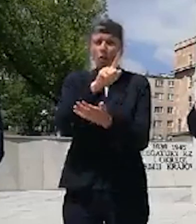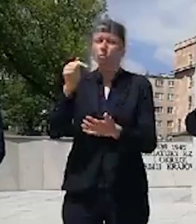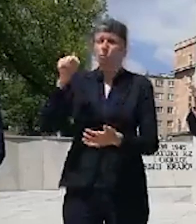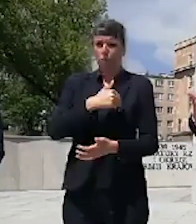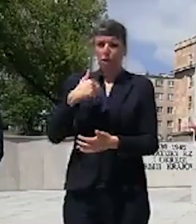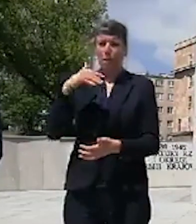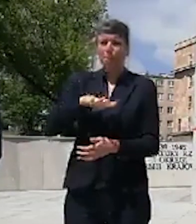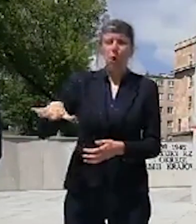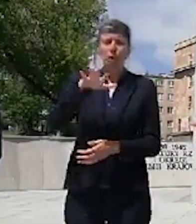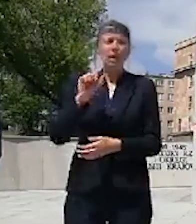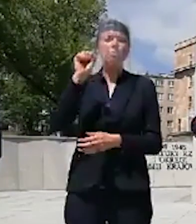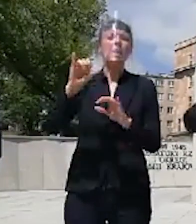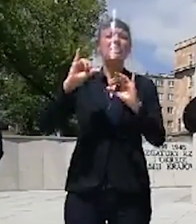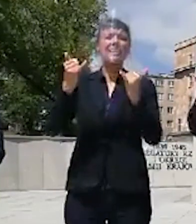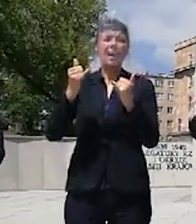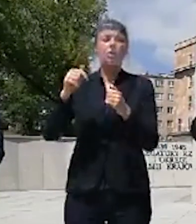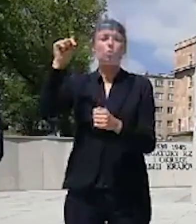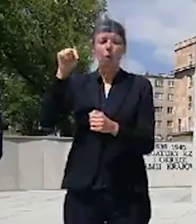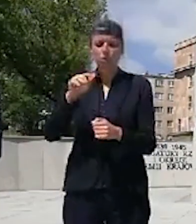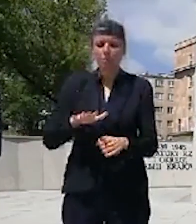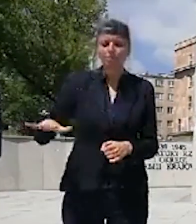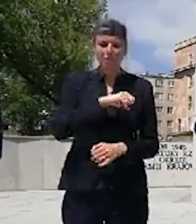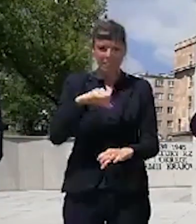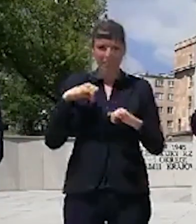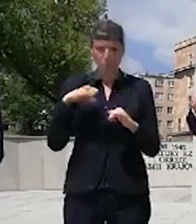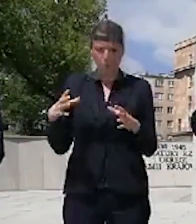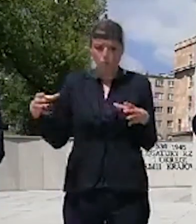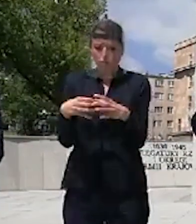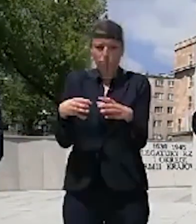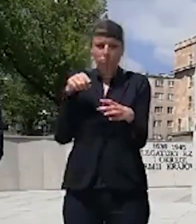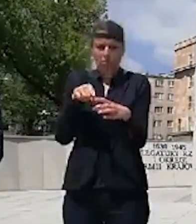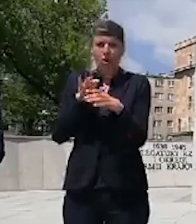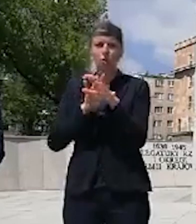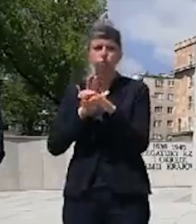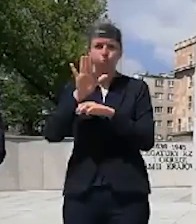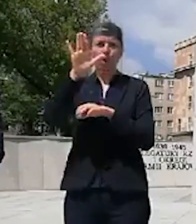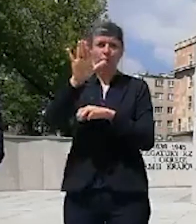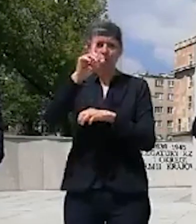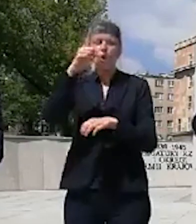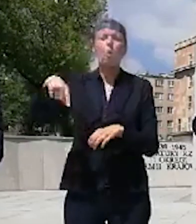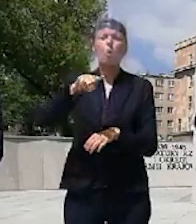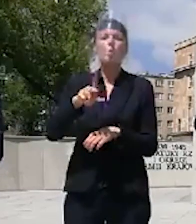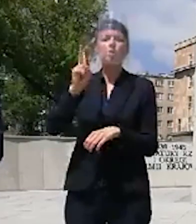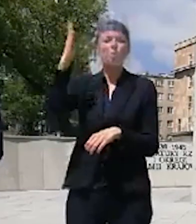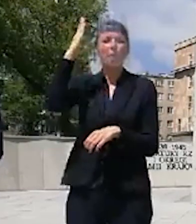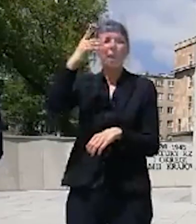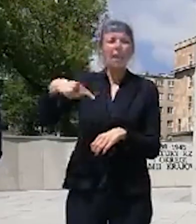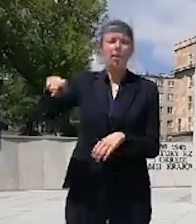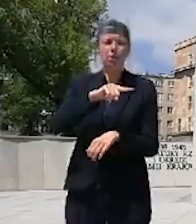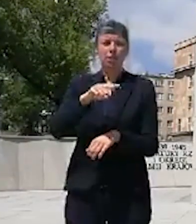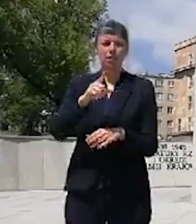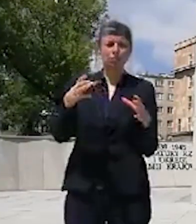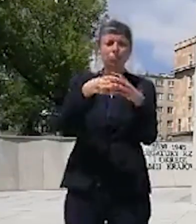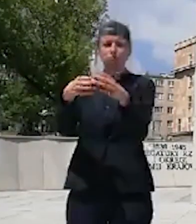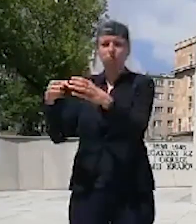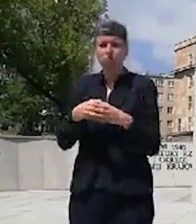odbudowywać od dołu, od wspólnoty samorządowej, od wspólnoty ludzi, którzy zamieszkują dane terytorium i chcą razem troszczyć się